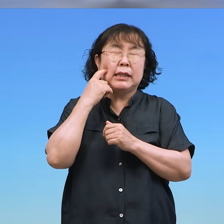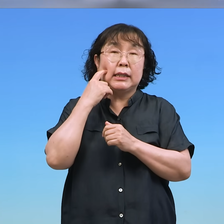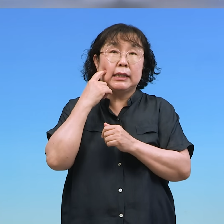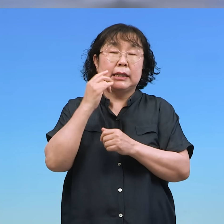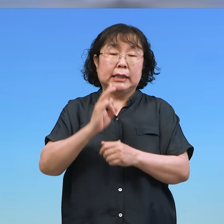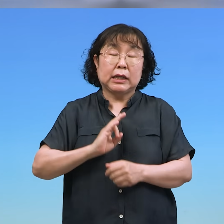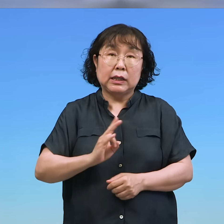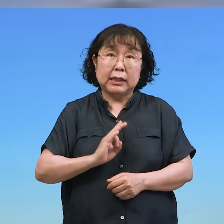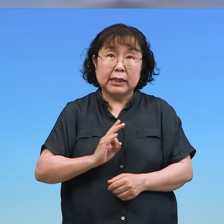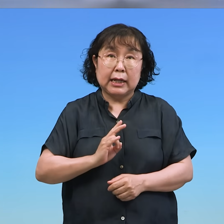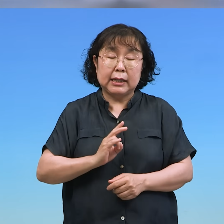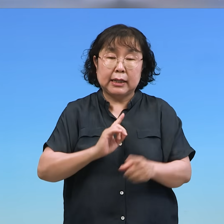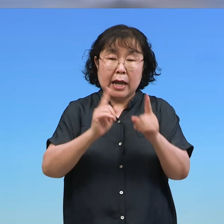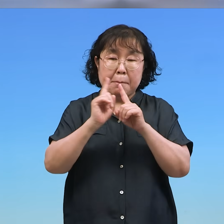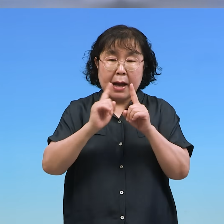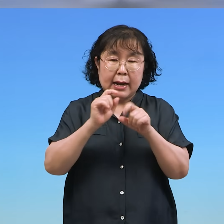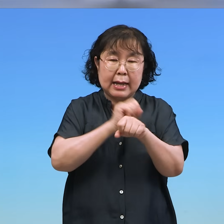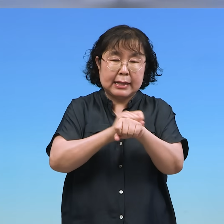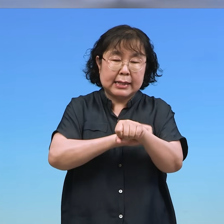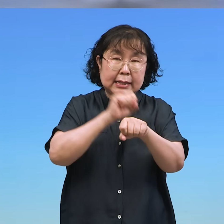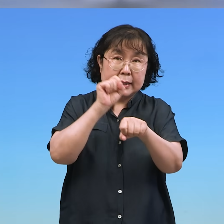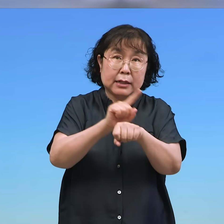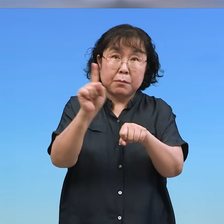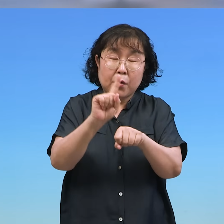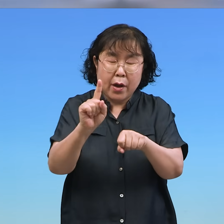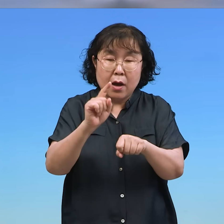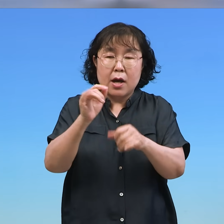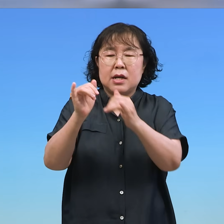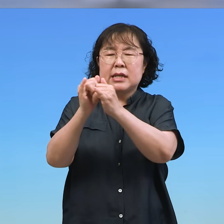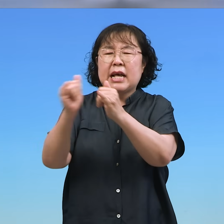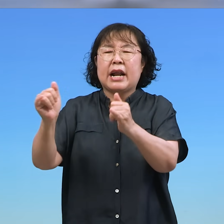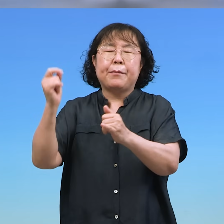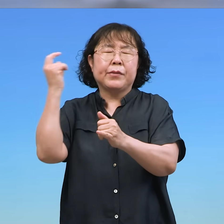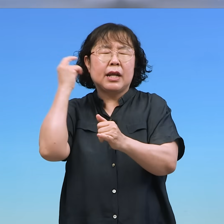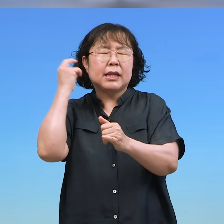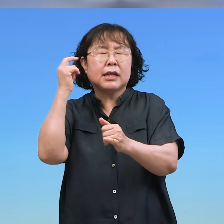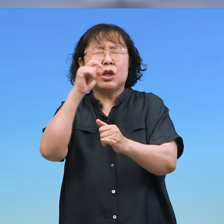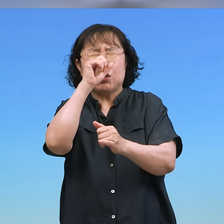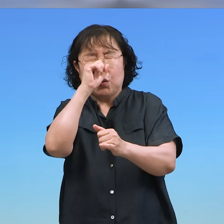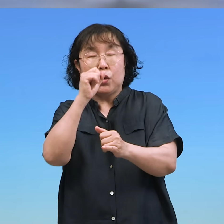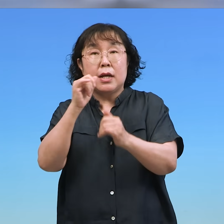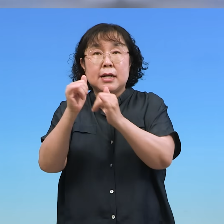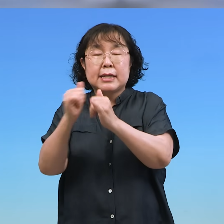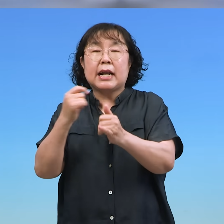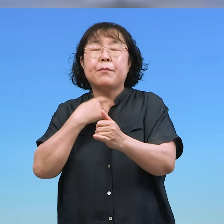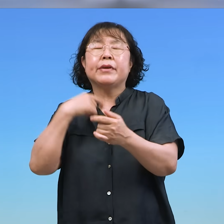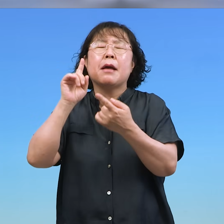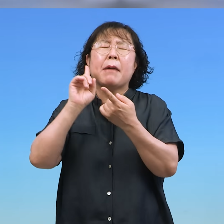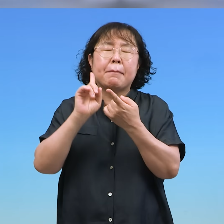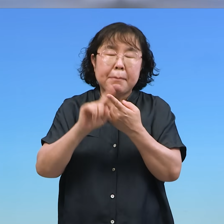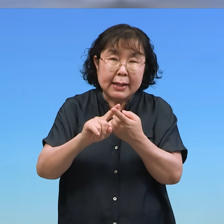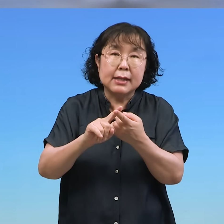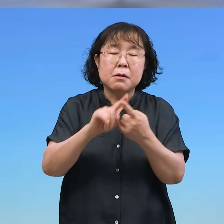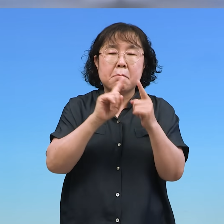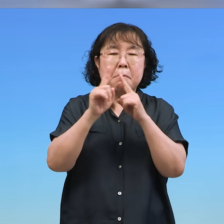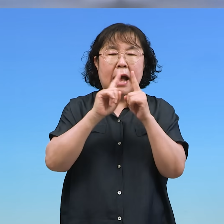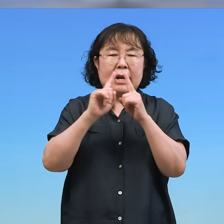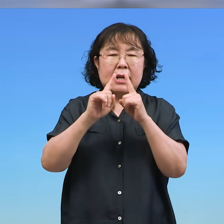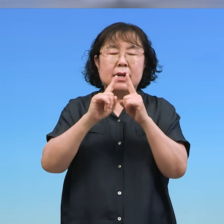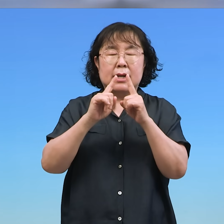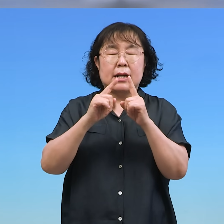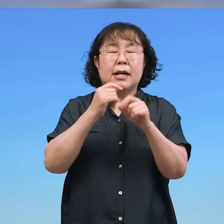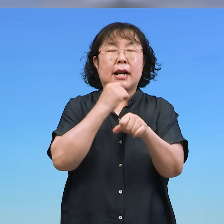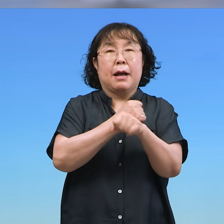거예요. 사람들이 듣고 싶어하는 말을 하는 거예요. 그게 하나님의 말씀으로 받고 전하는 게